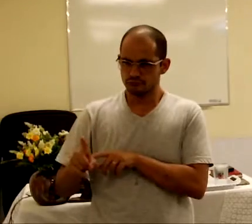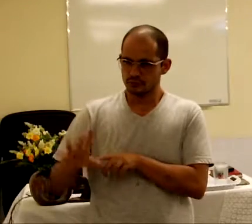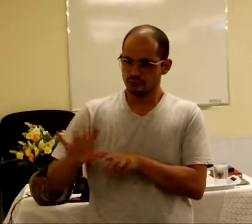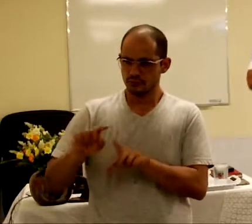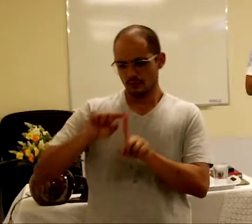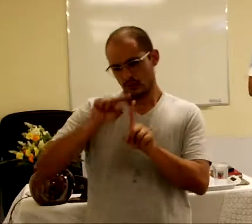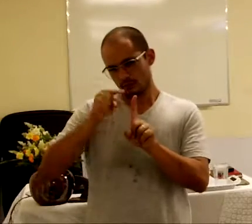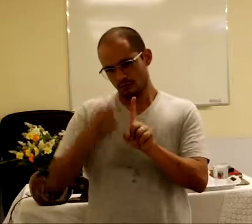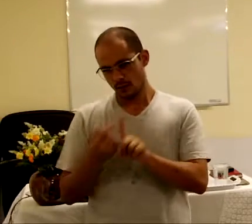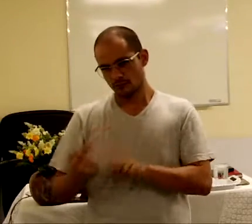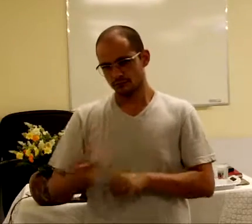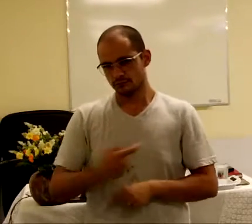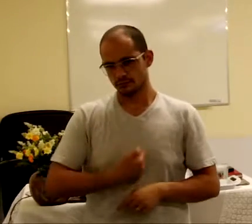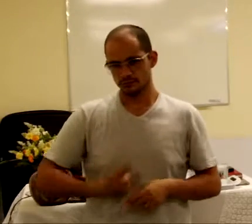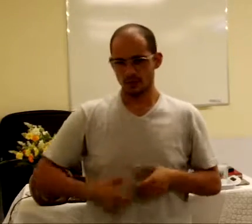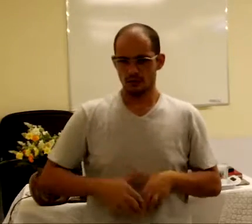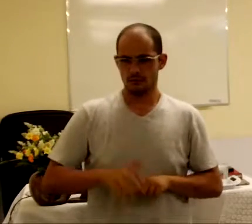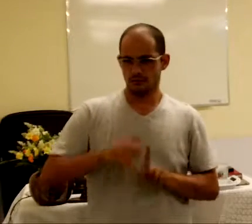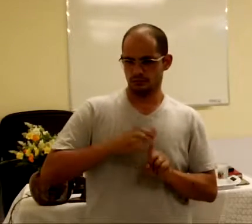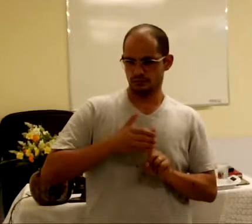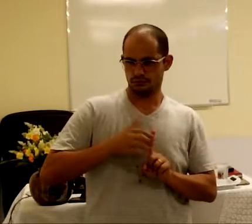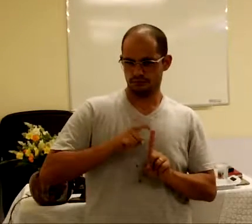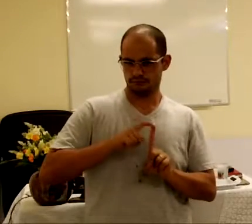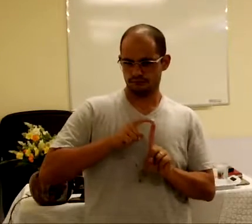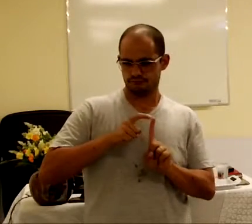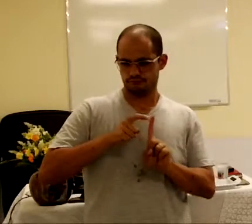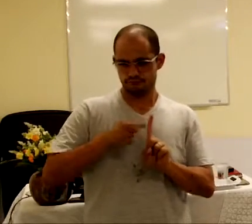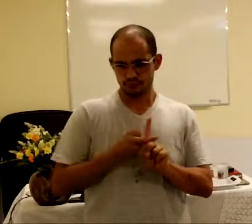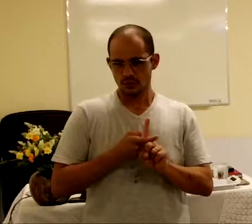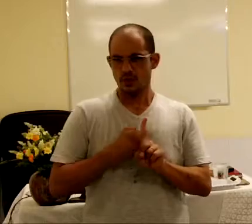a trajetória da constituição de uma criança, até o parto?